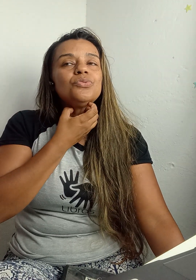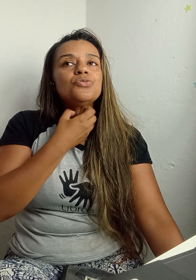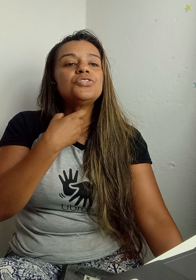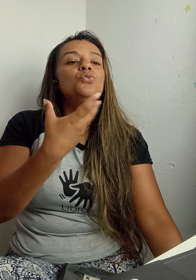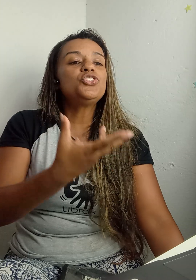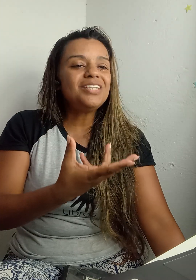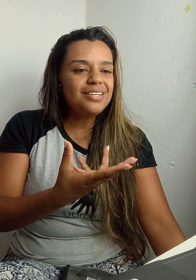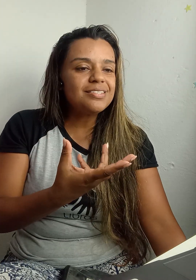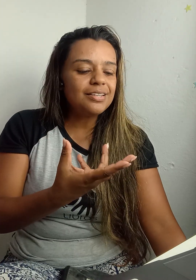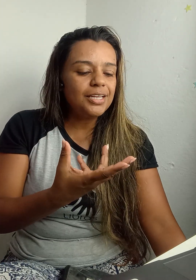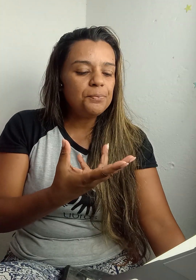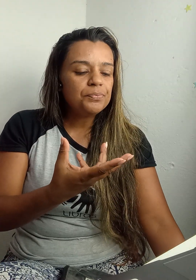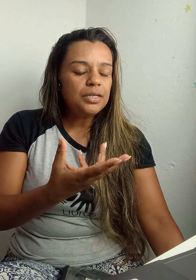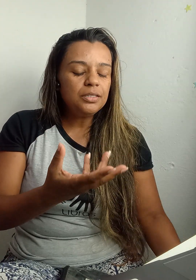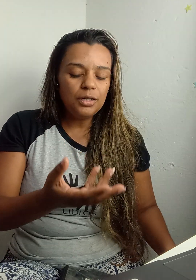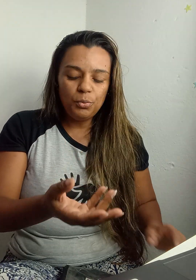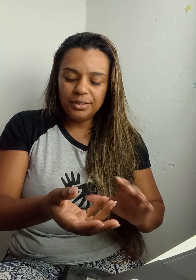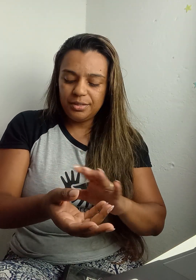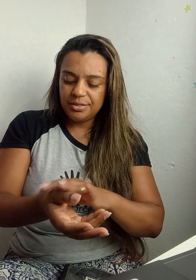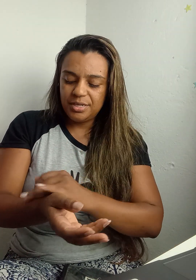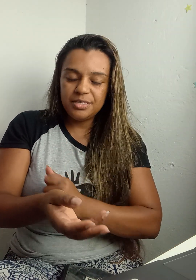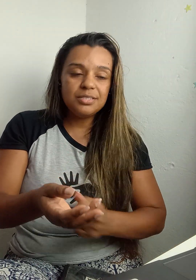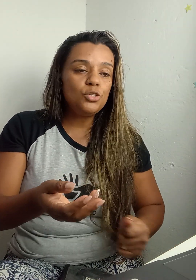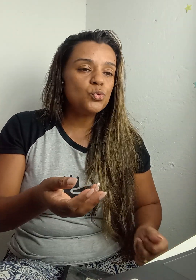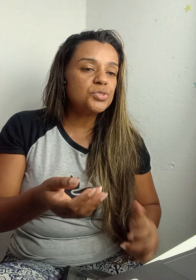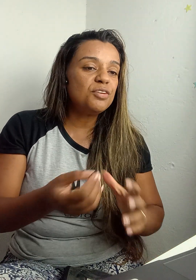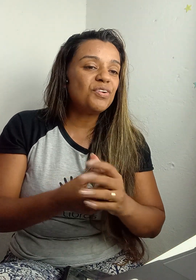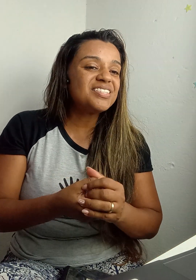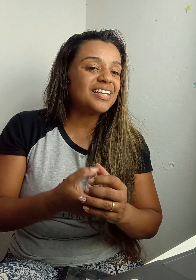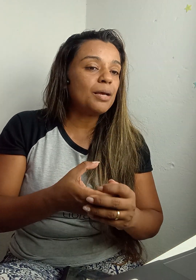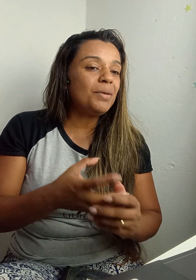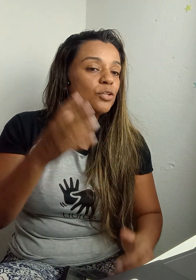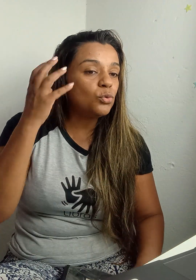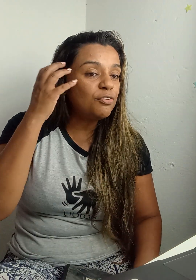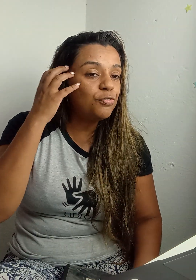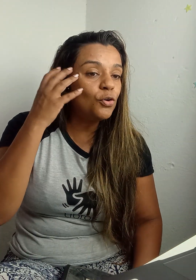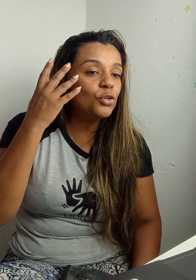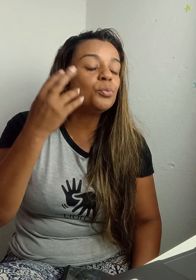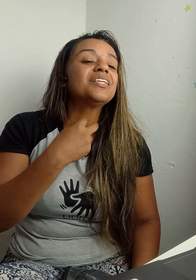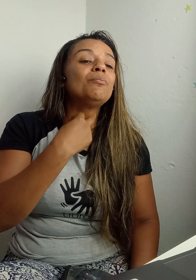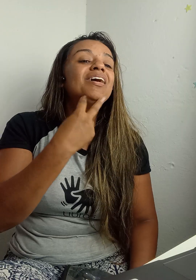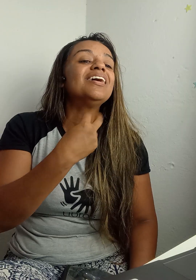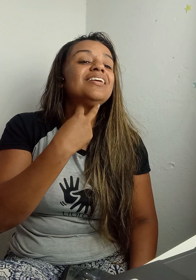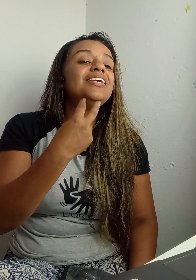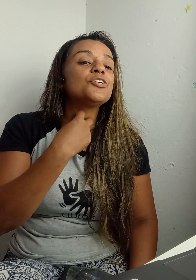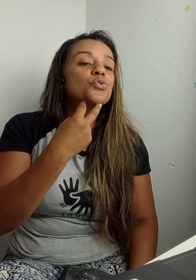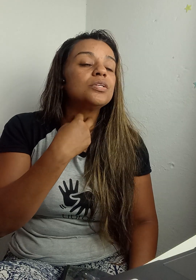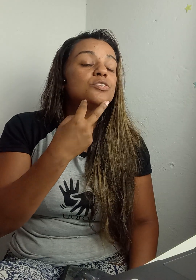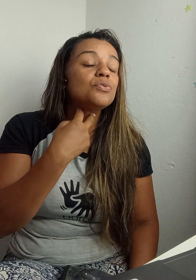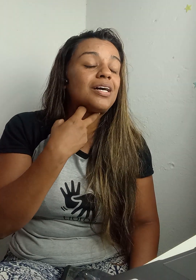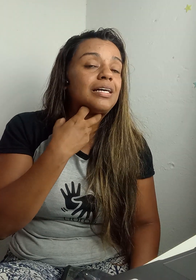não se utiliza, né? Então, muitas das vezes, tem surdos que faz tratamento na fono para trabalhar aqui as cordas